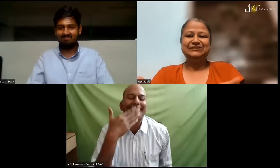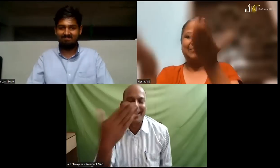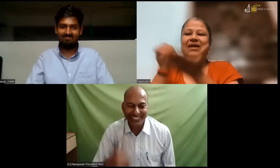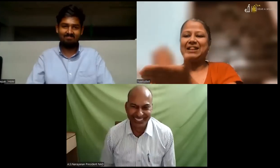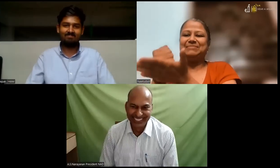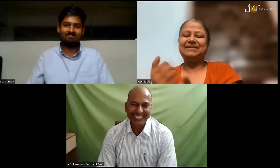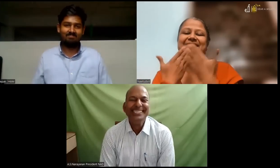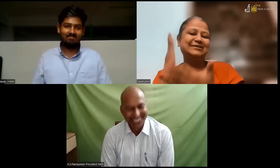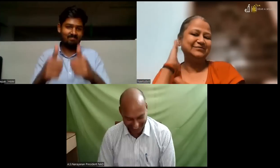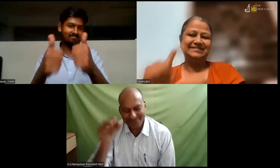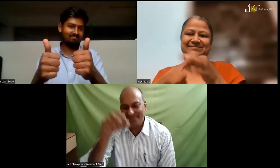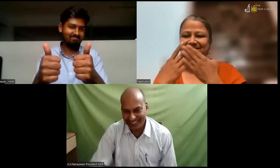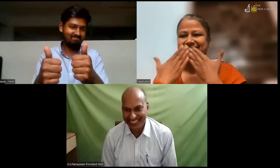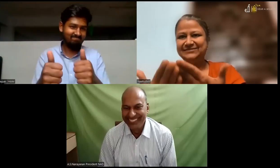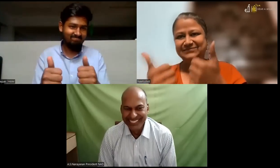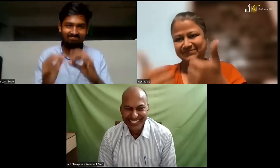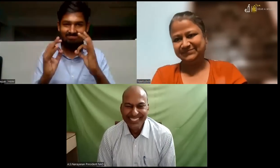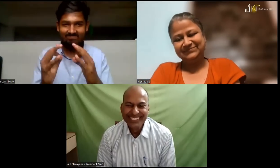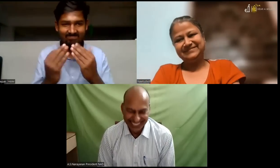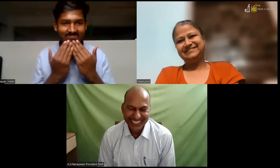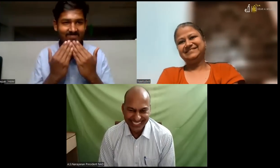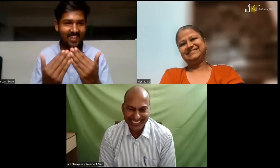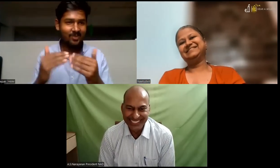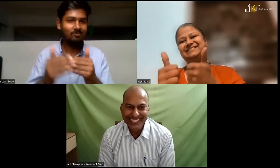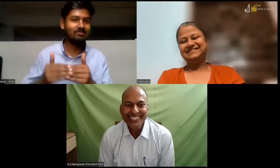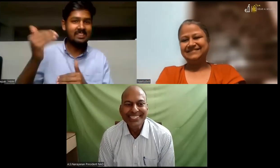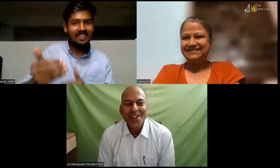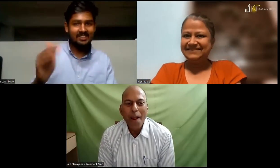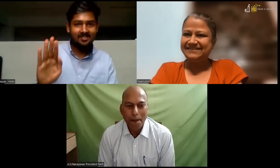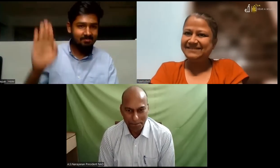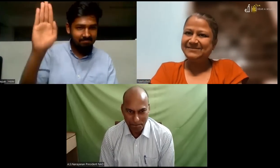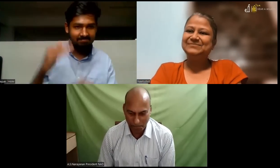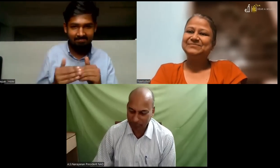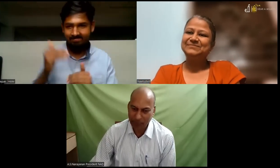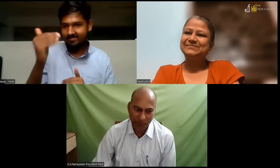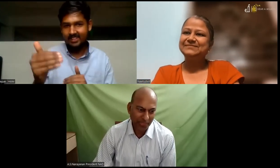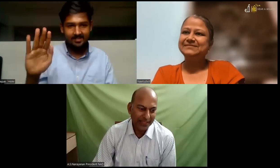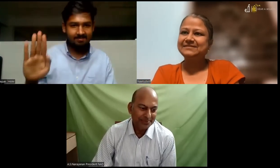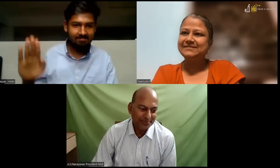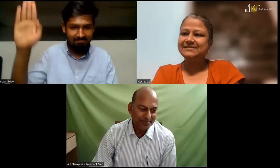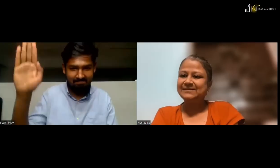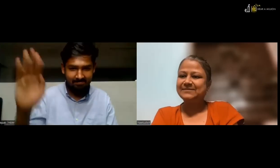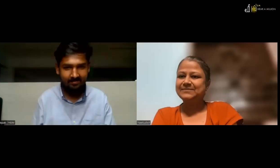not really up bettering restaurant that delicious